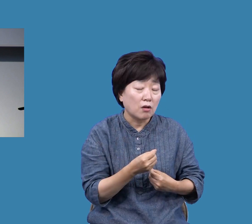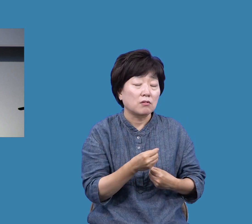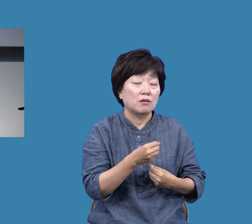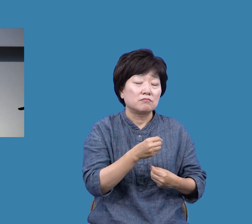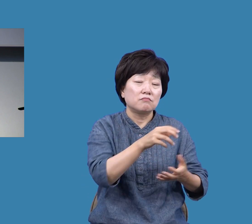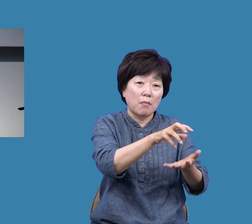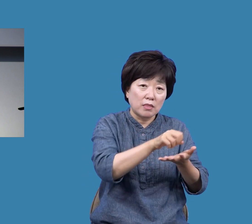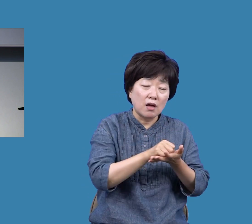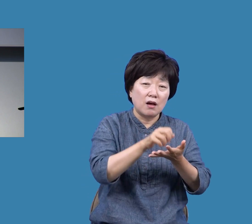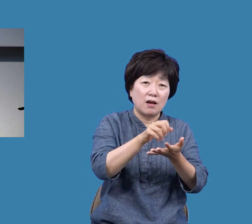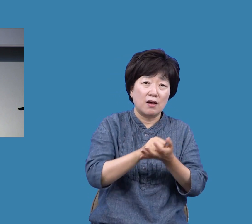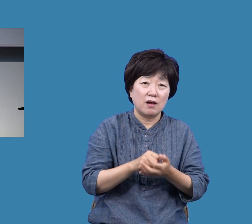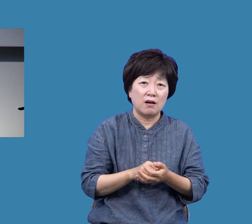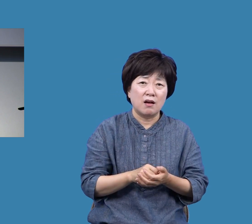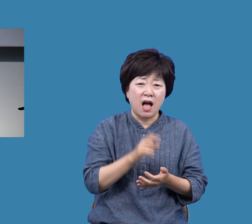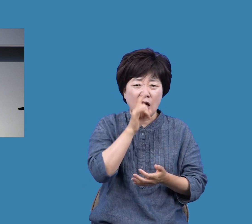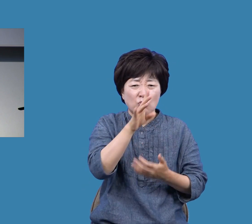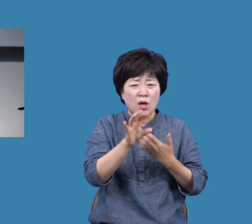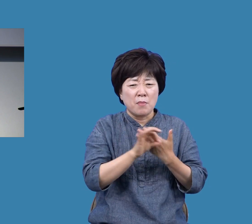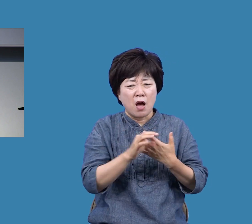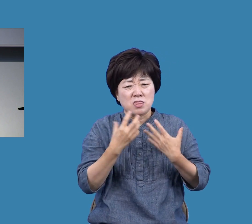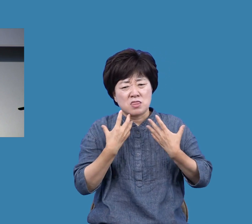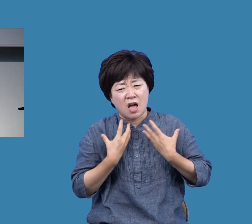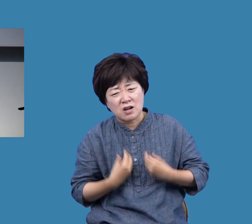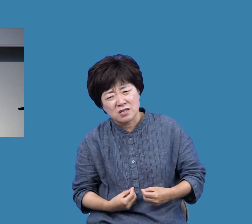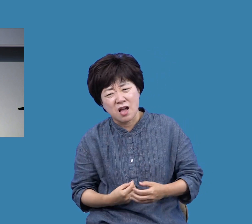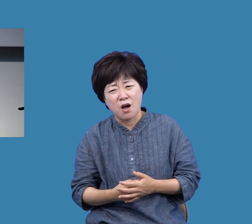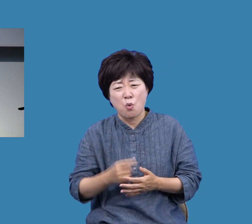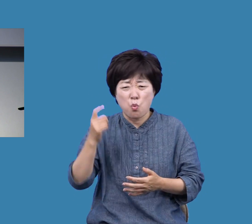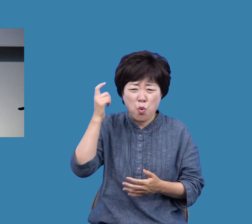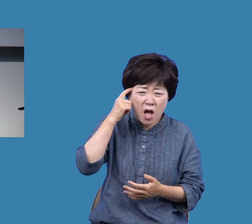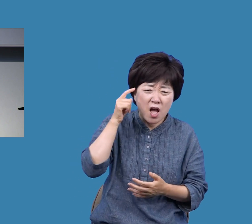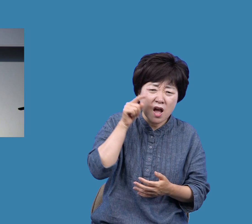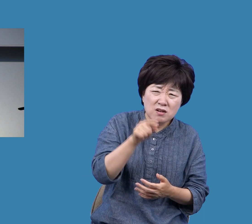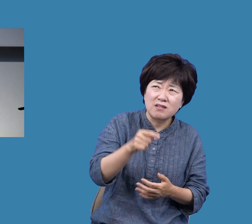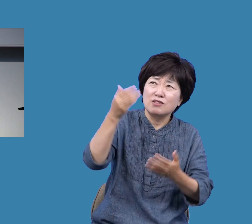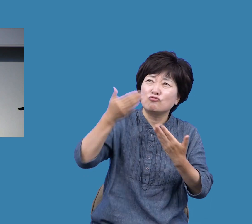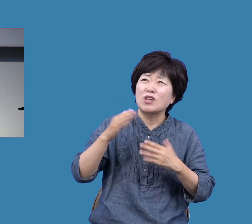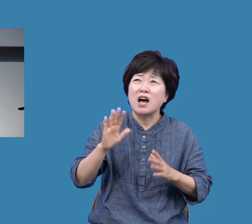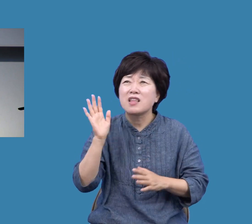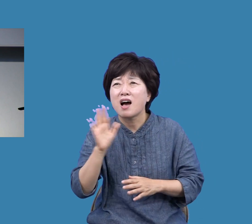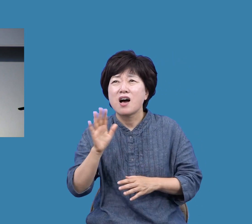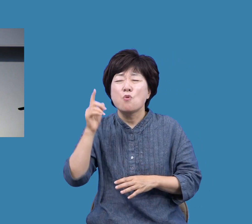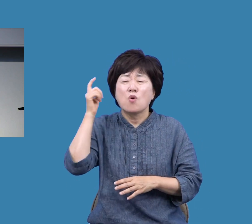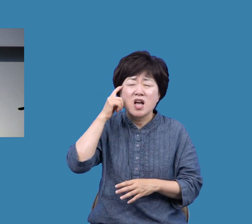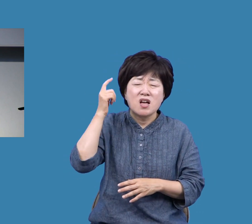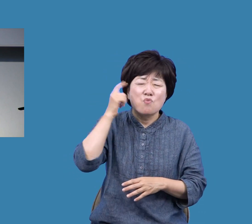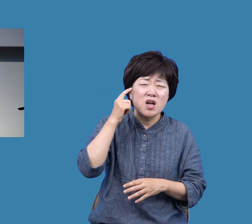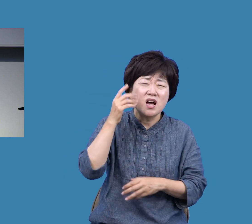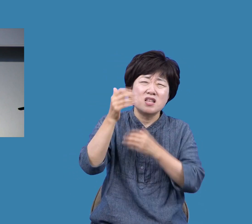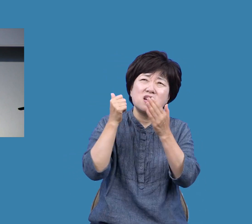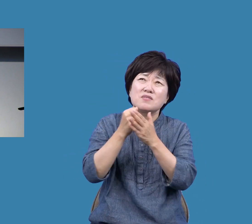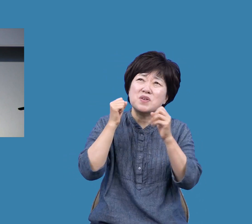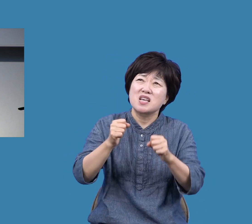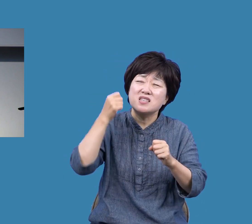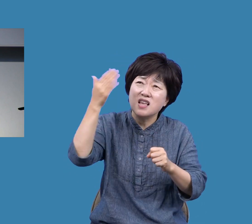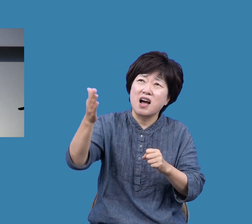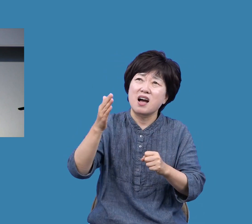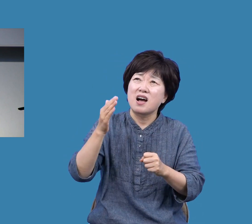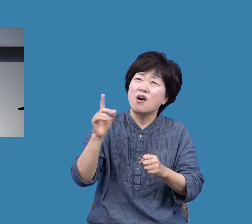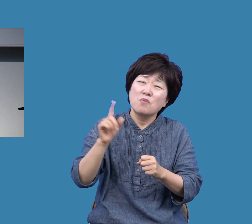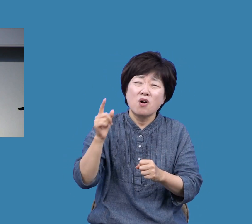또 안 되면 뭐 낙담하고 이렇게 노력했는데 왜 안 주시고 하나님 뭐 계신 거야 안 계신 거야. 아휴